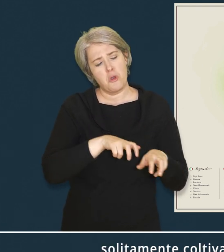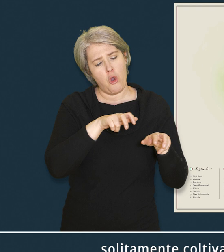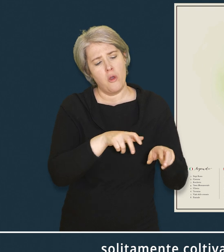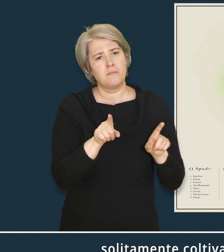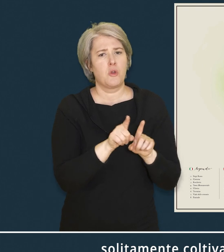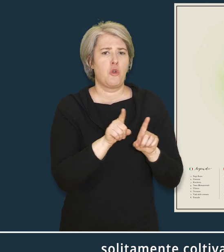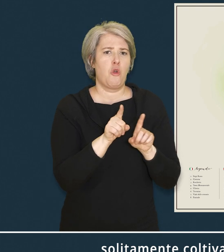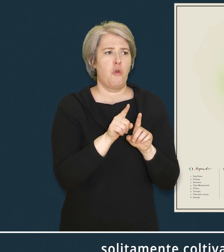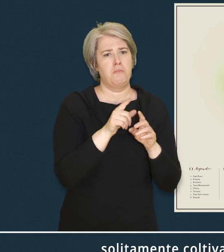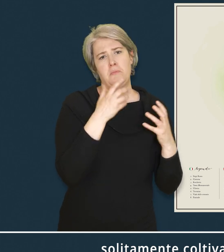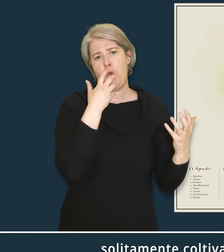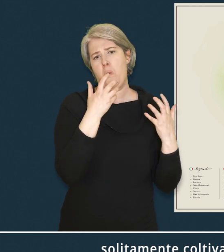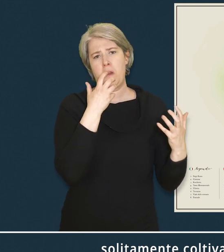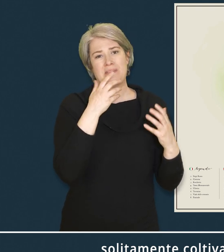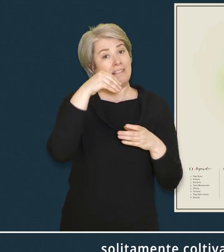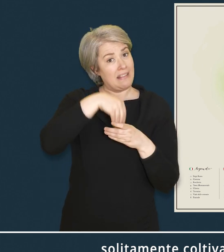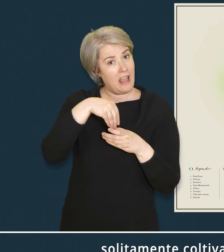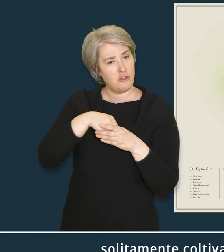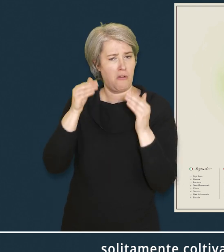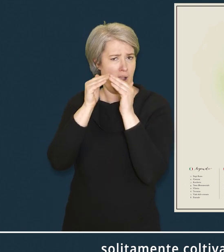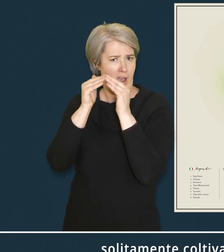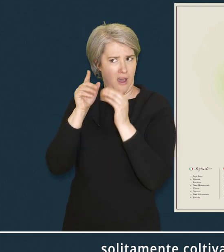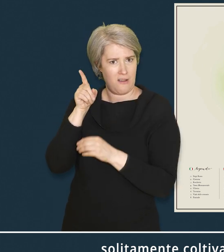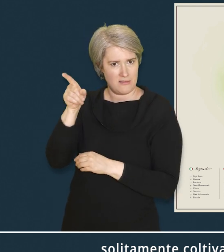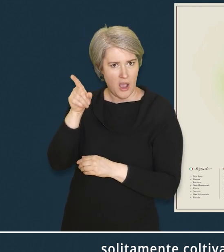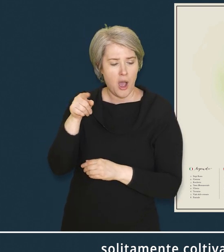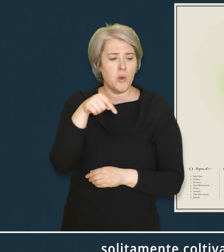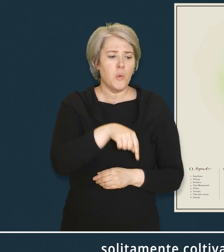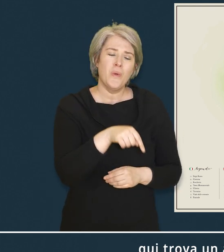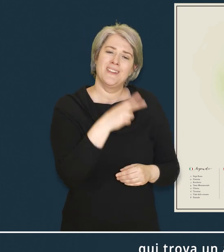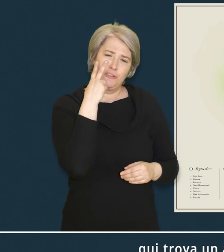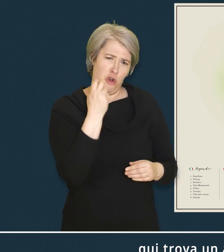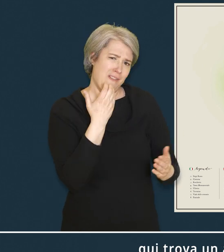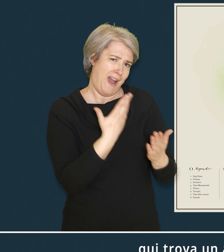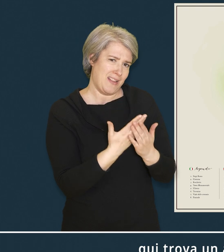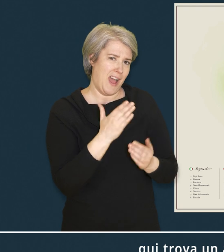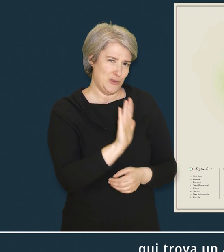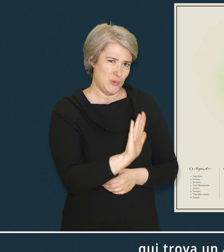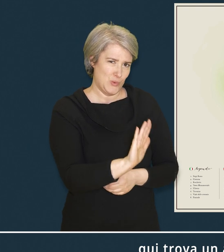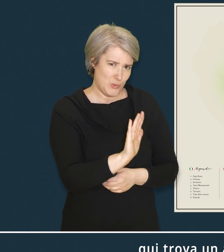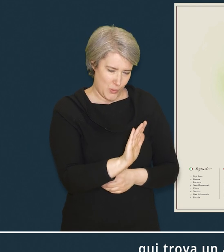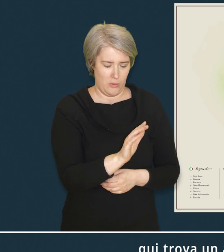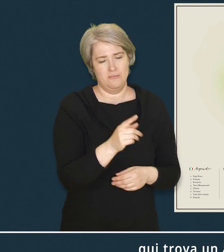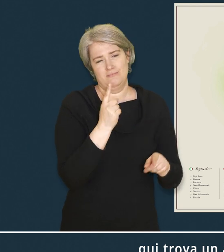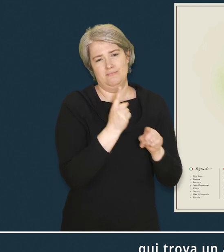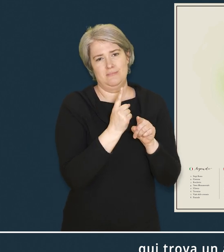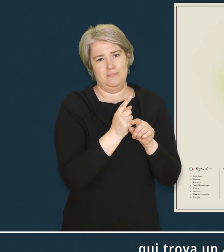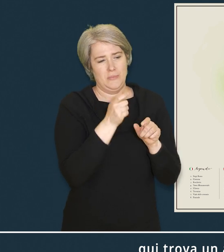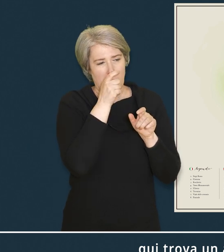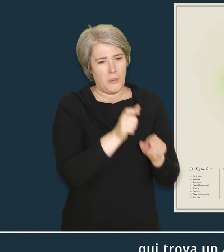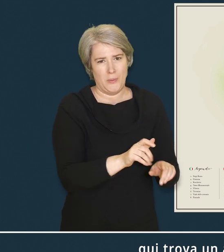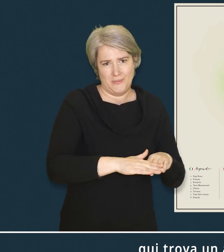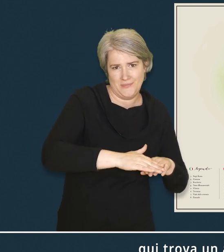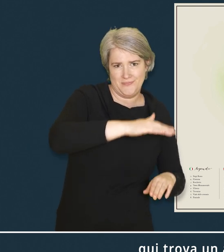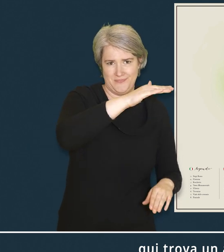Solitamente coltivata come sempreverde ornamentale da interno, qui trova un ambiente adatto alle proprie esigenze